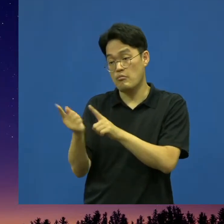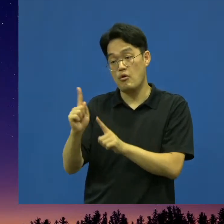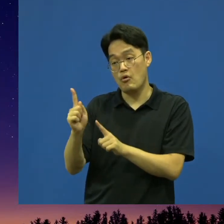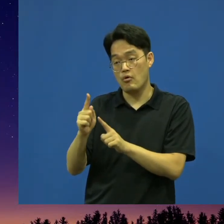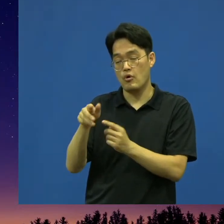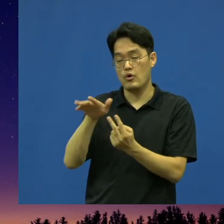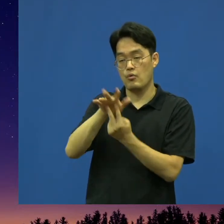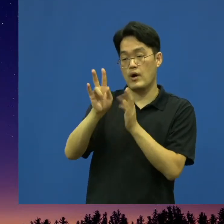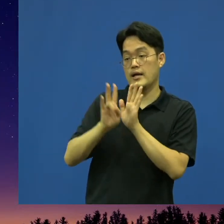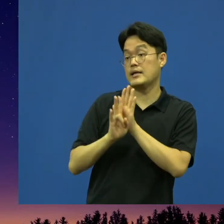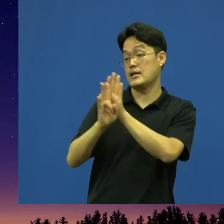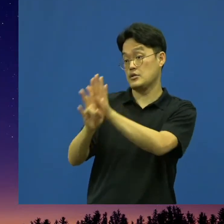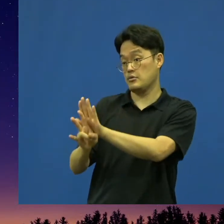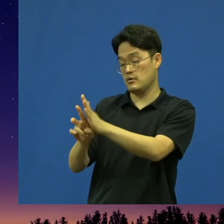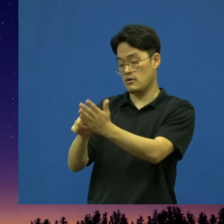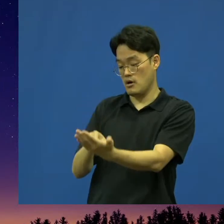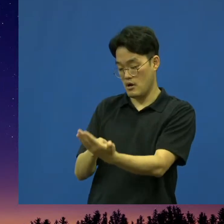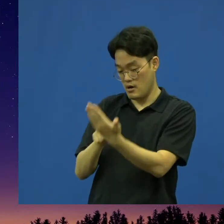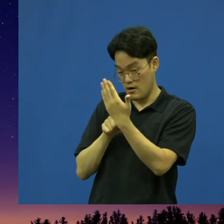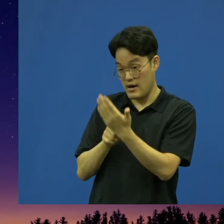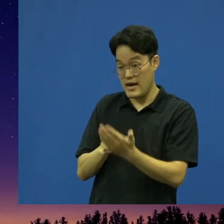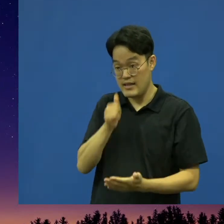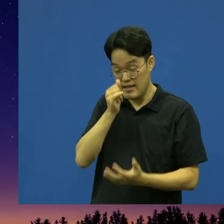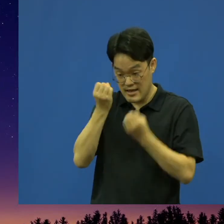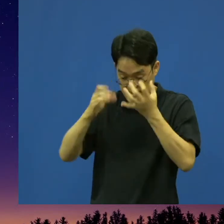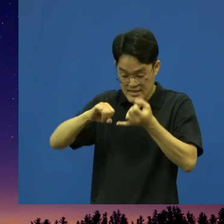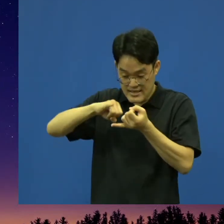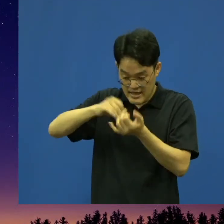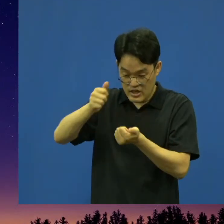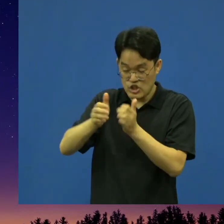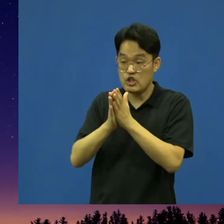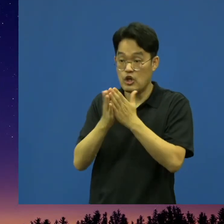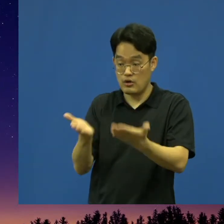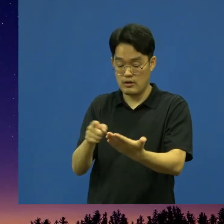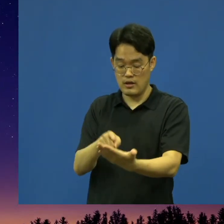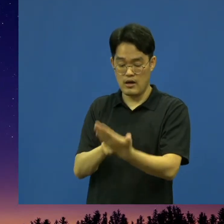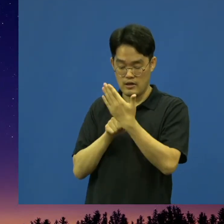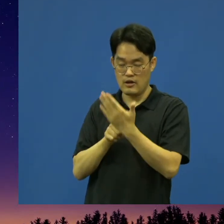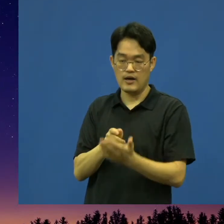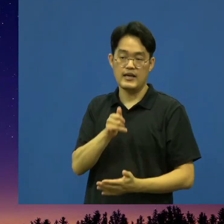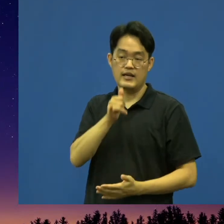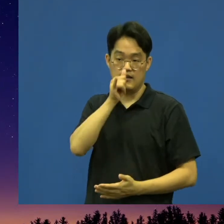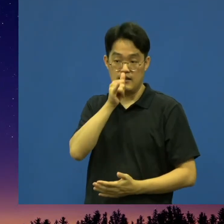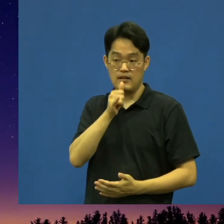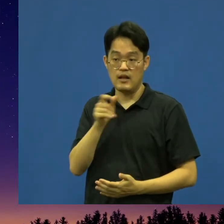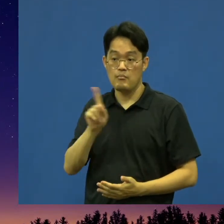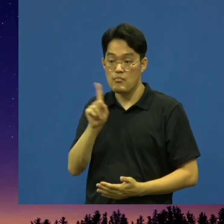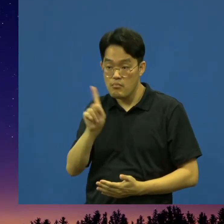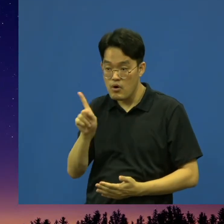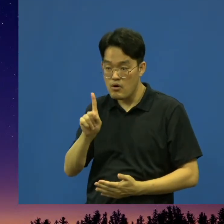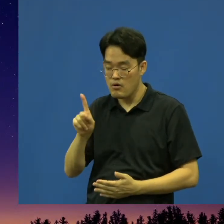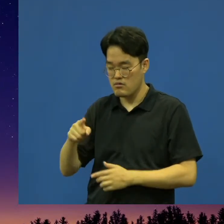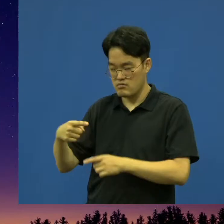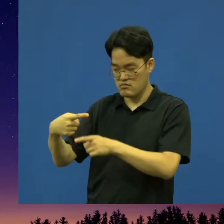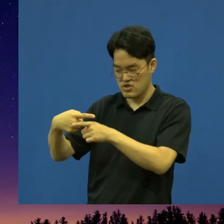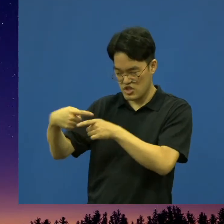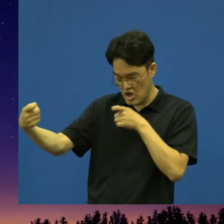계시록에서 우리가 볼 수 있는 또 신약의 성경들이 우리에게 말하고 있는 적그리스도,